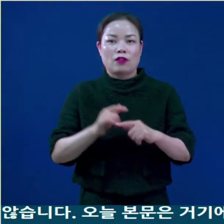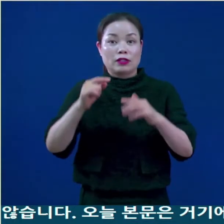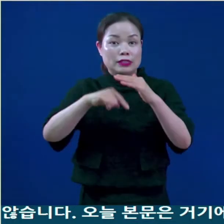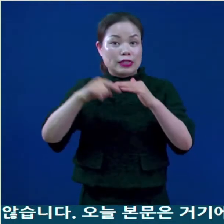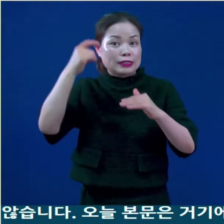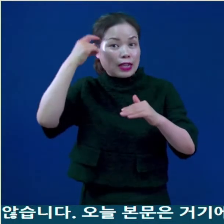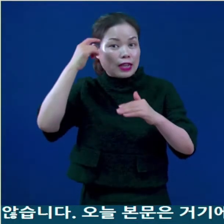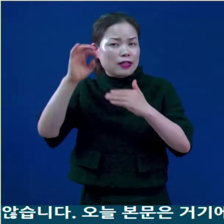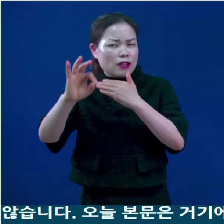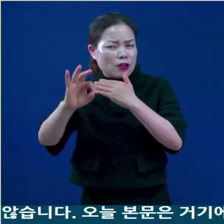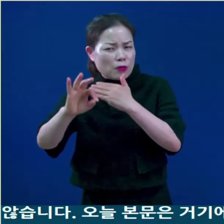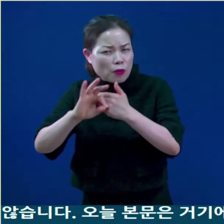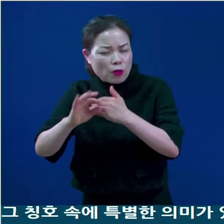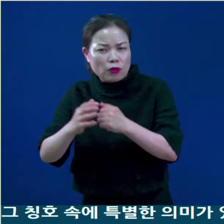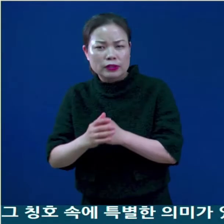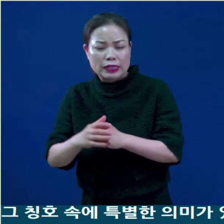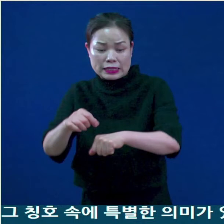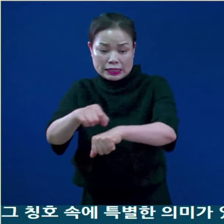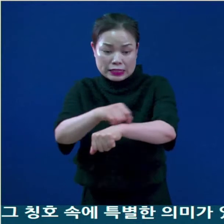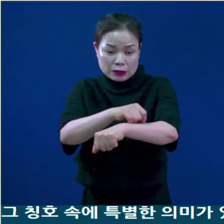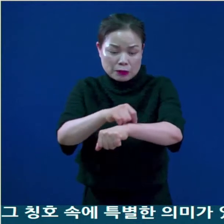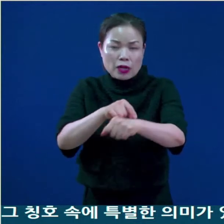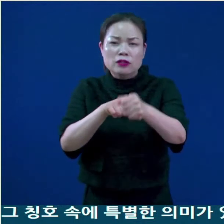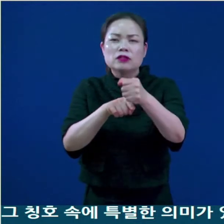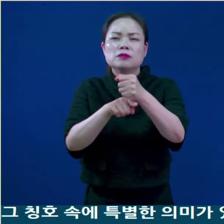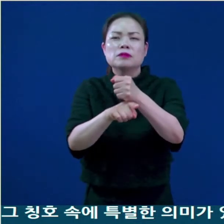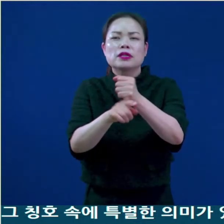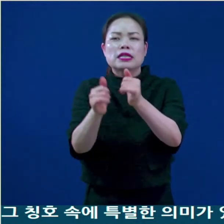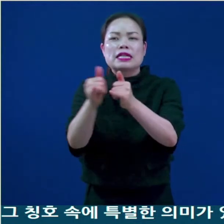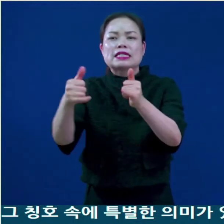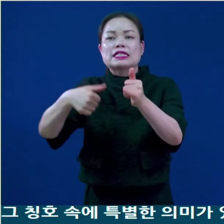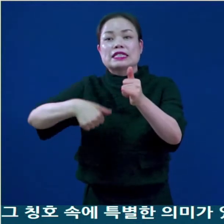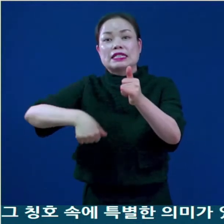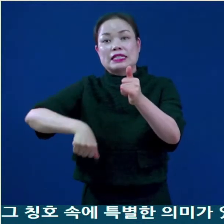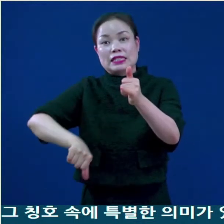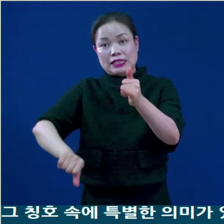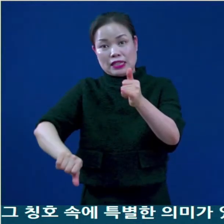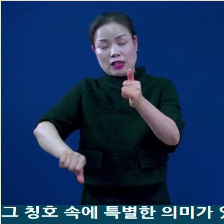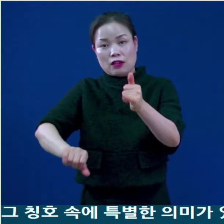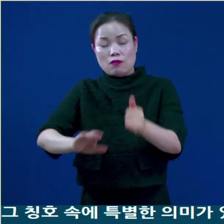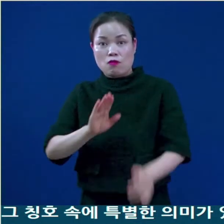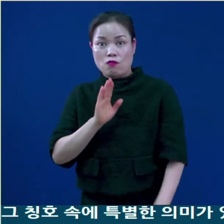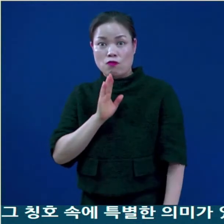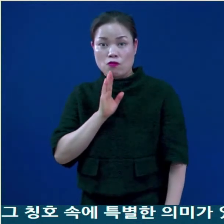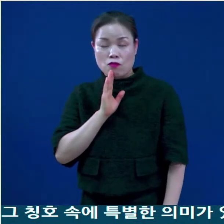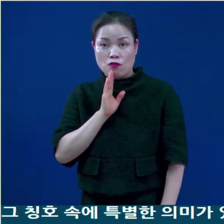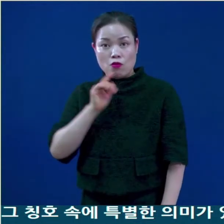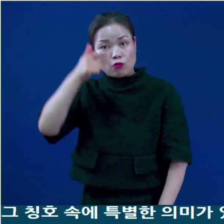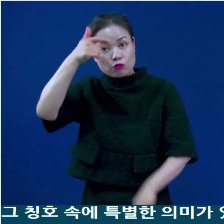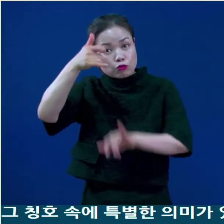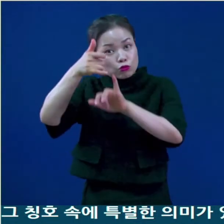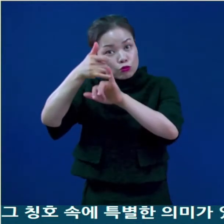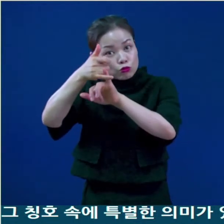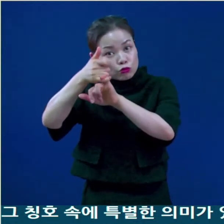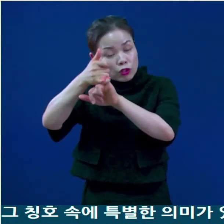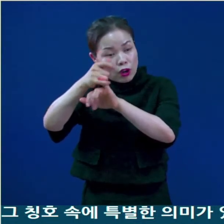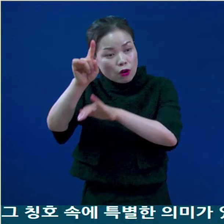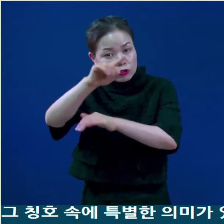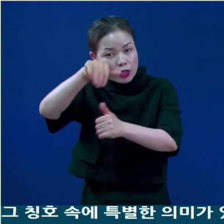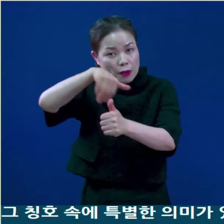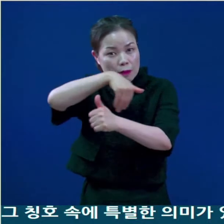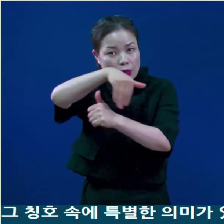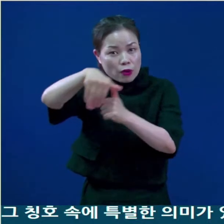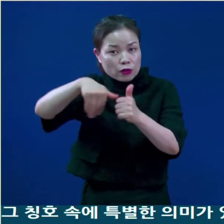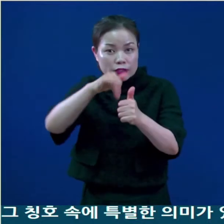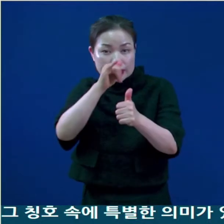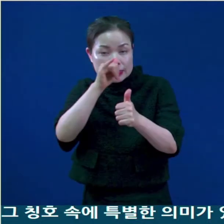들어갑니다. 그러면 이렇게 특별한 의미에서 인자는 과연 구약 어디에 배경을 두고